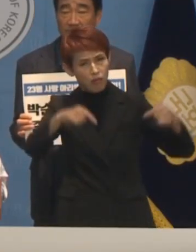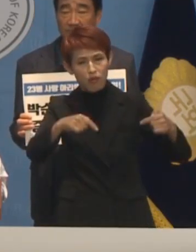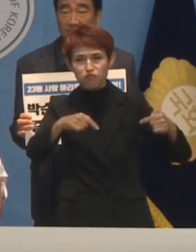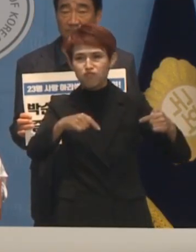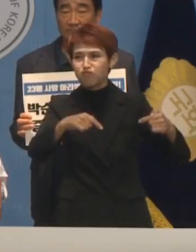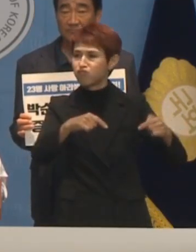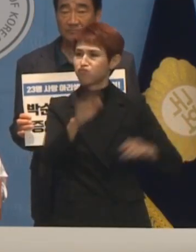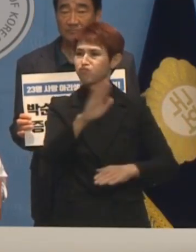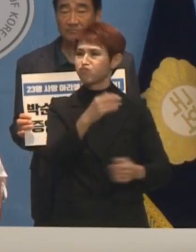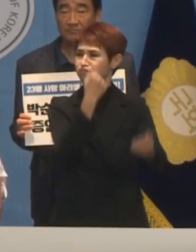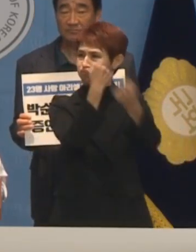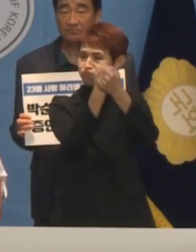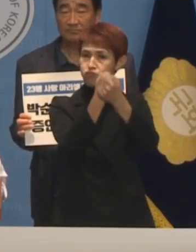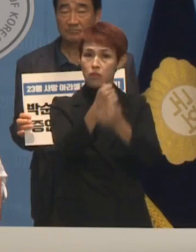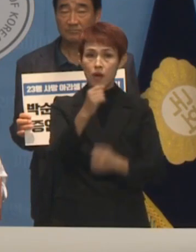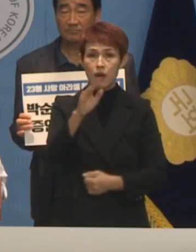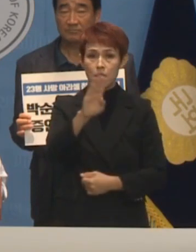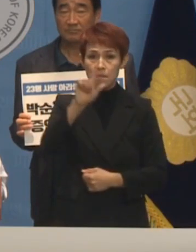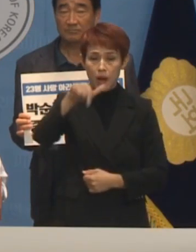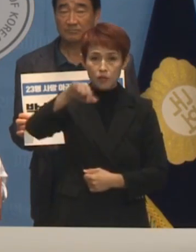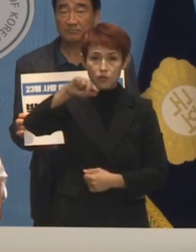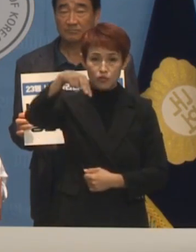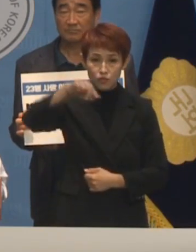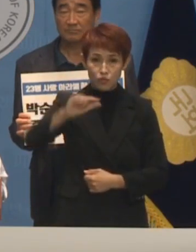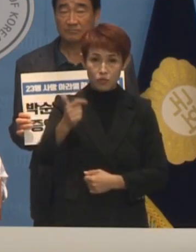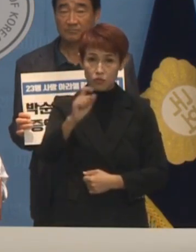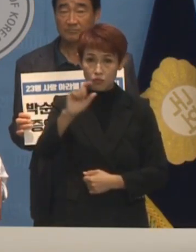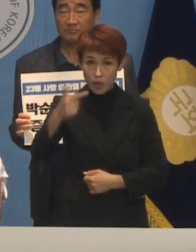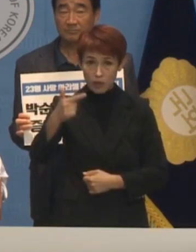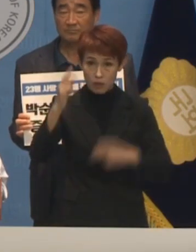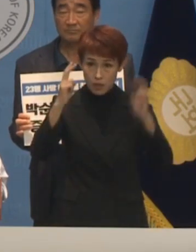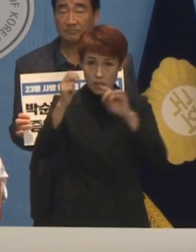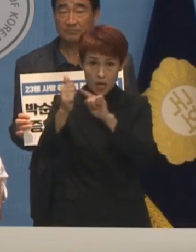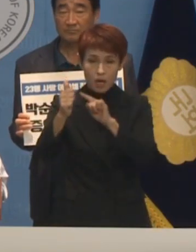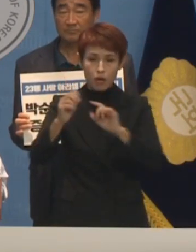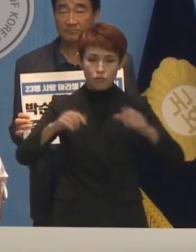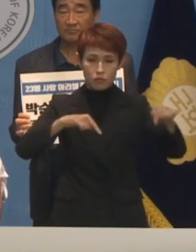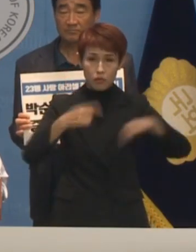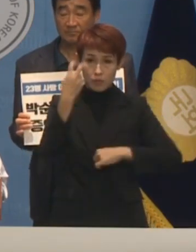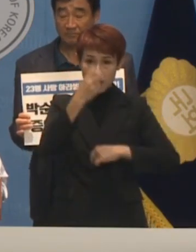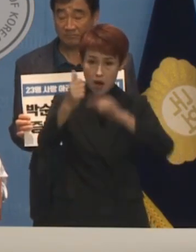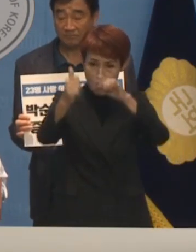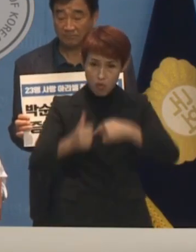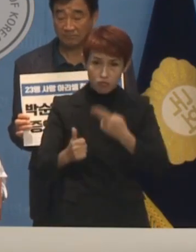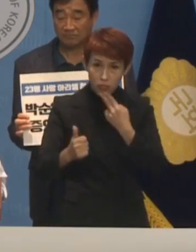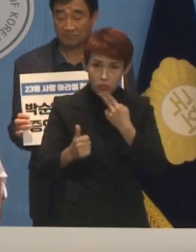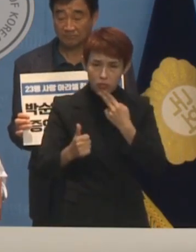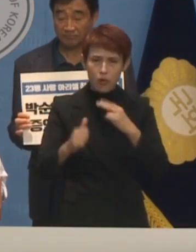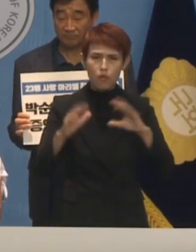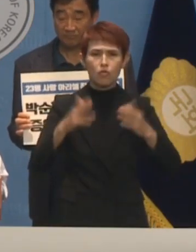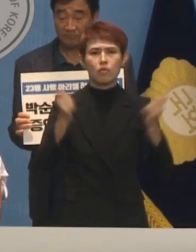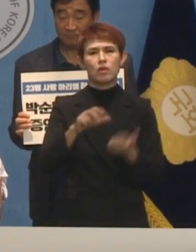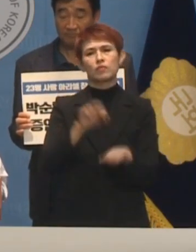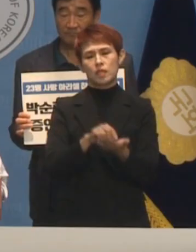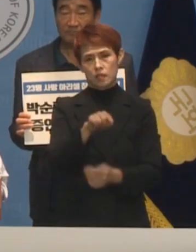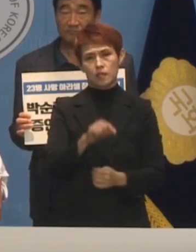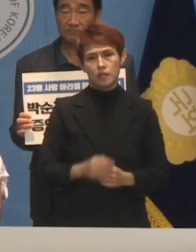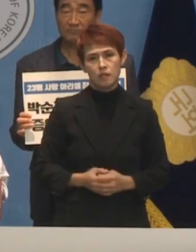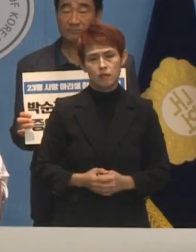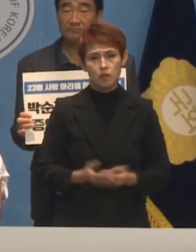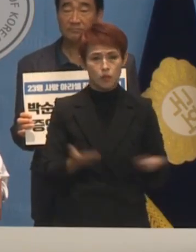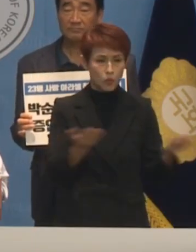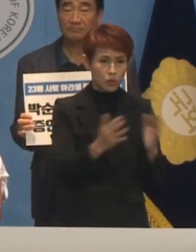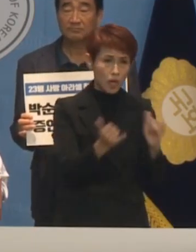인면수심의 박승관 대표를 국정감사 증인으로 세우지도 못하는 지금의 국회입니다. 노동자가